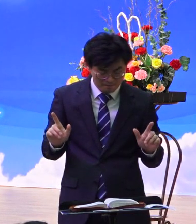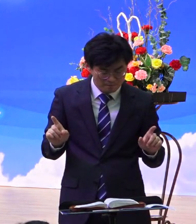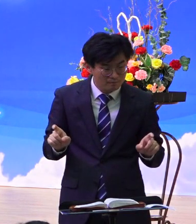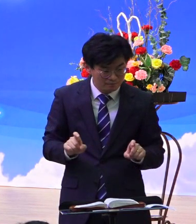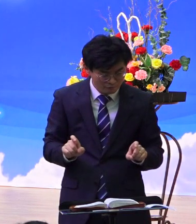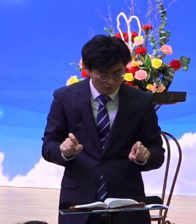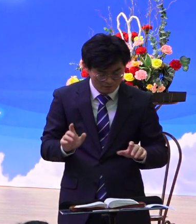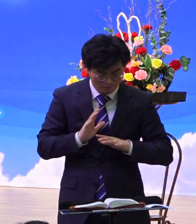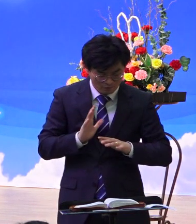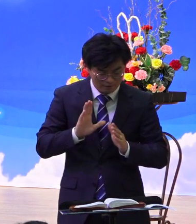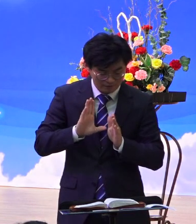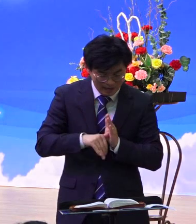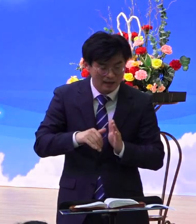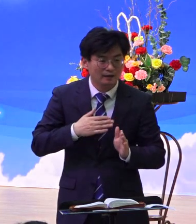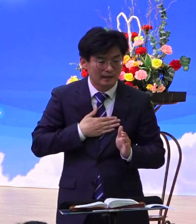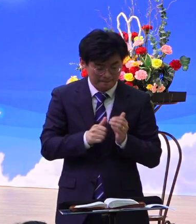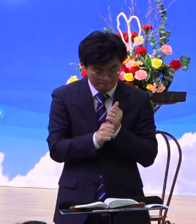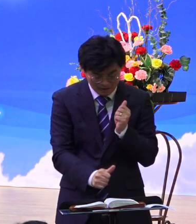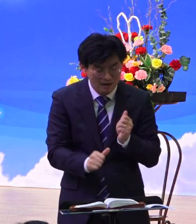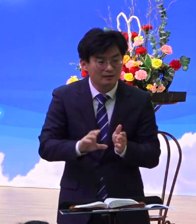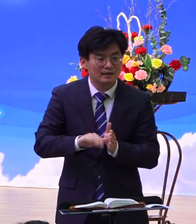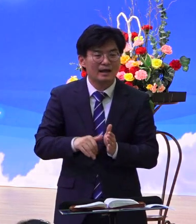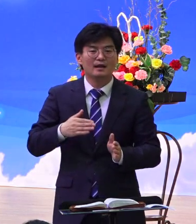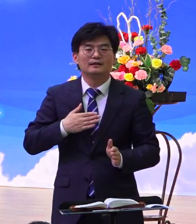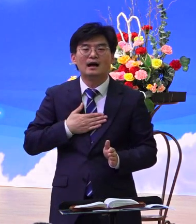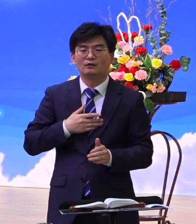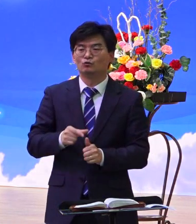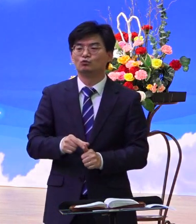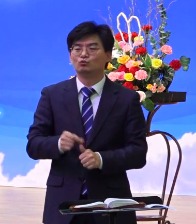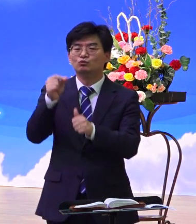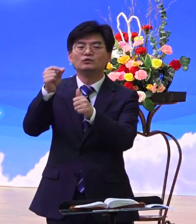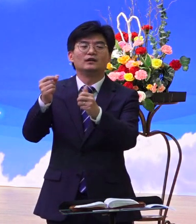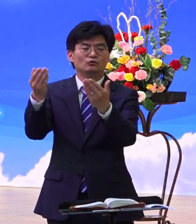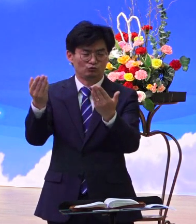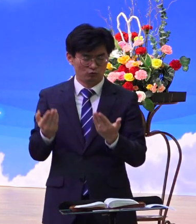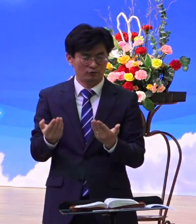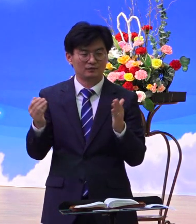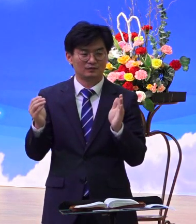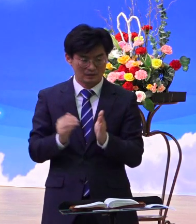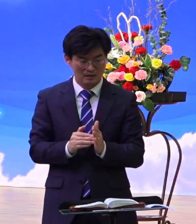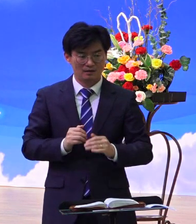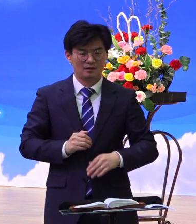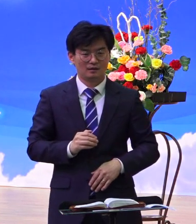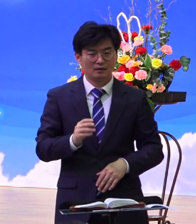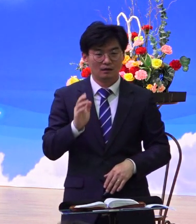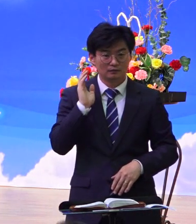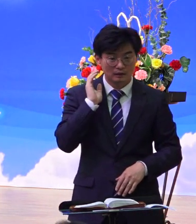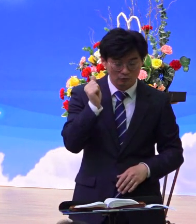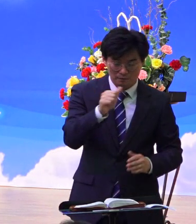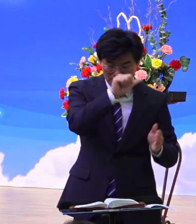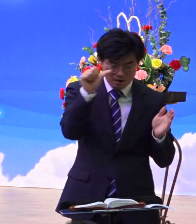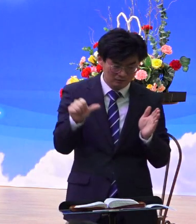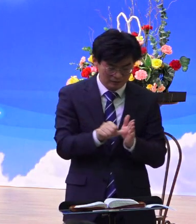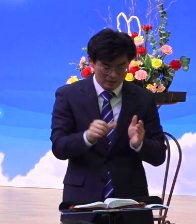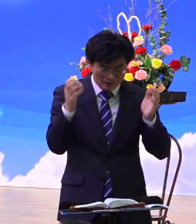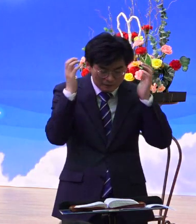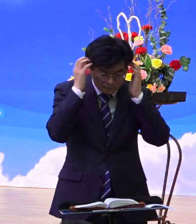이 말은 링컨이 얼마나 많이 실패했었는지 얼마나 많은 어려움을 겪었는지 얼마나